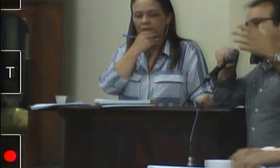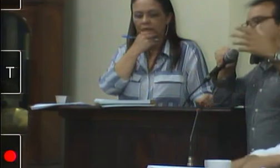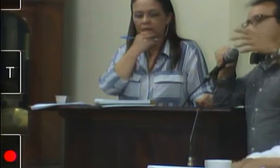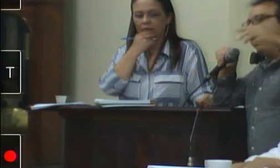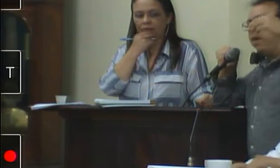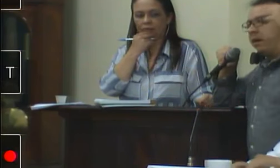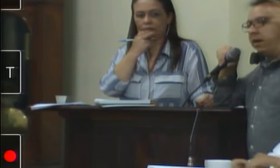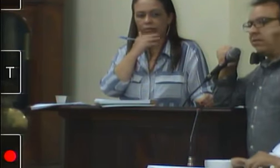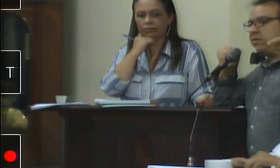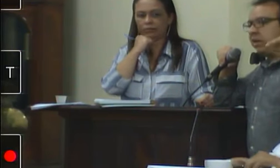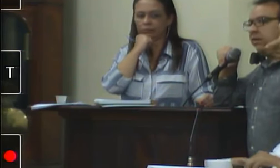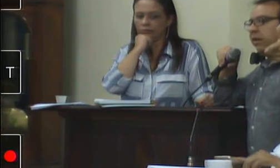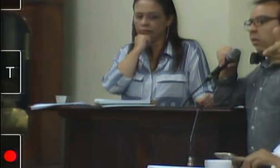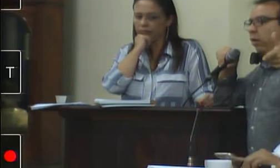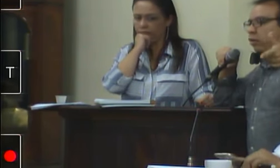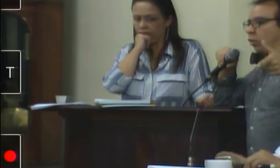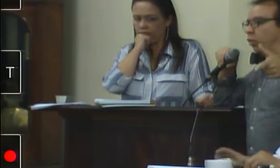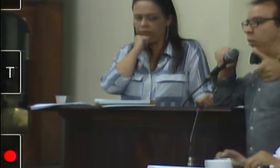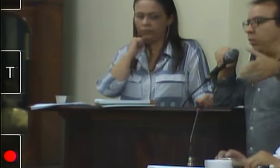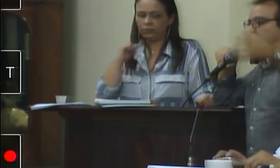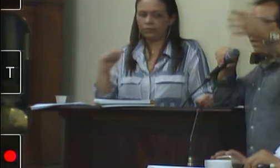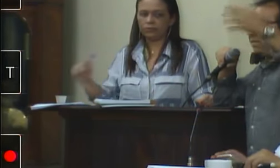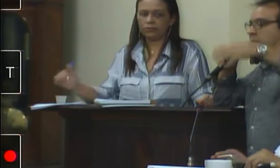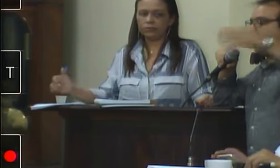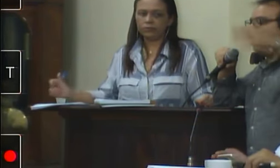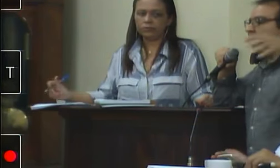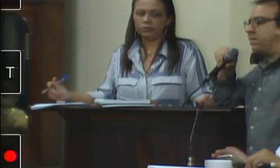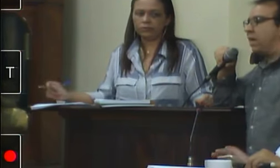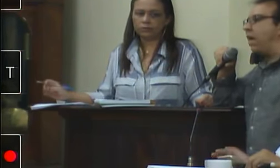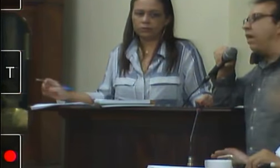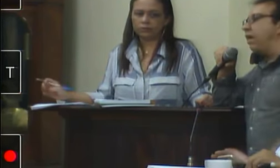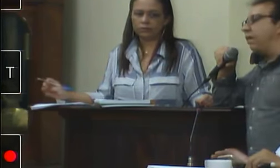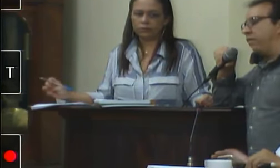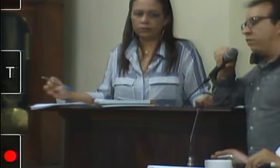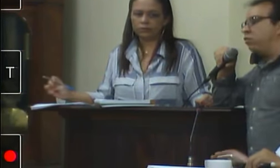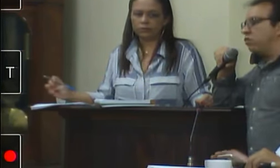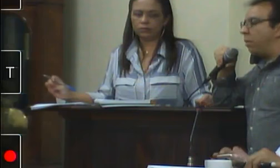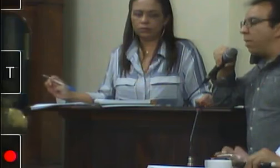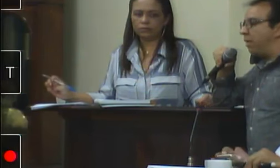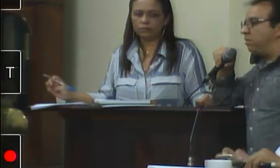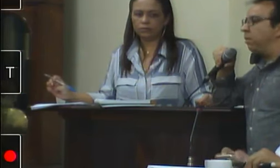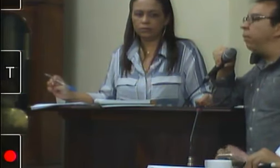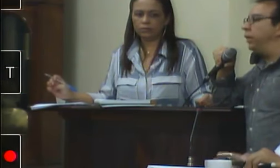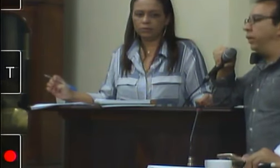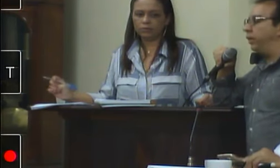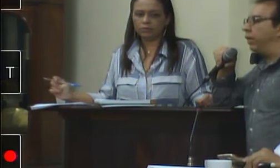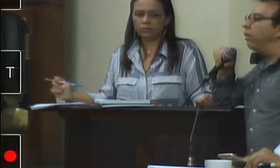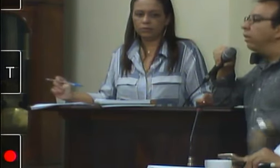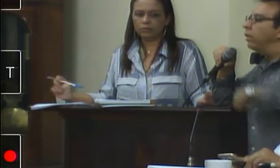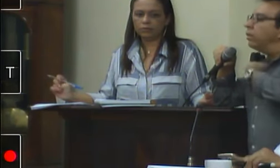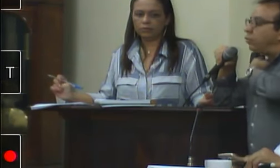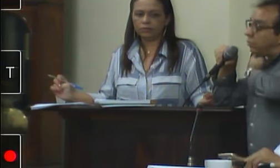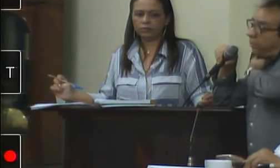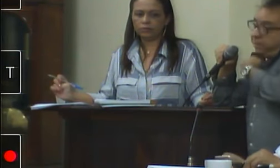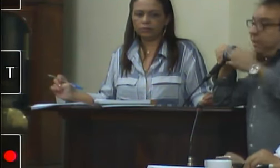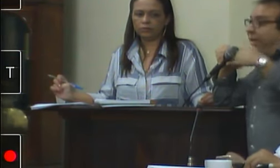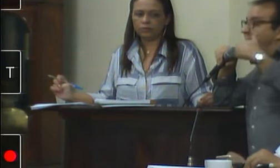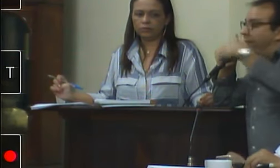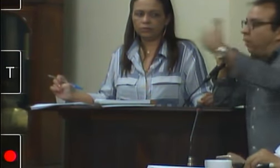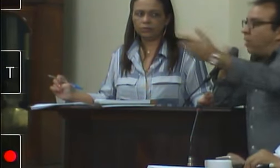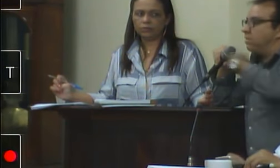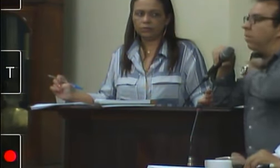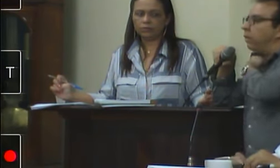GT. Esse GT, agora de outubro, já vai ser para começar a fazer os desdobramentos da política. Para implantação. Entendeu? Justamente,